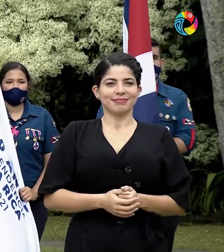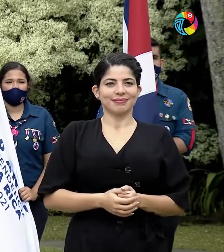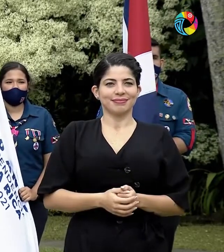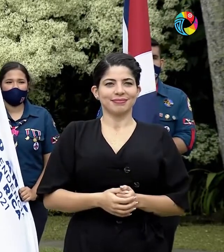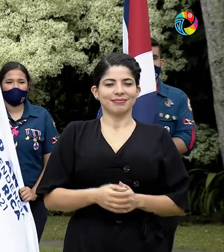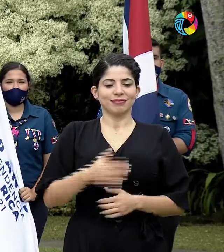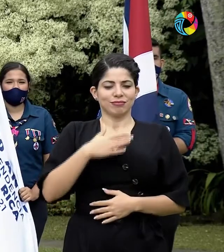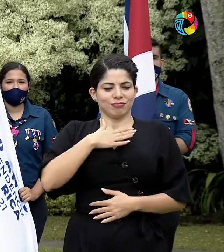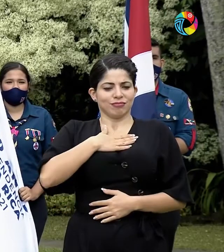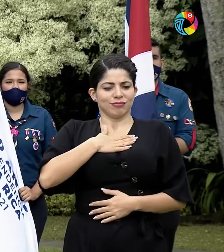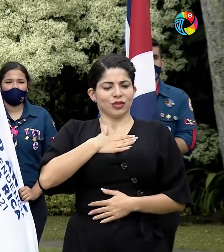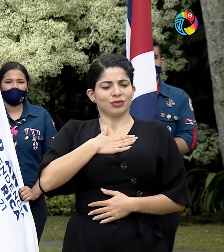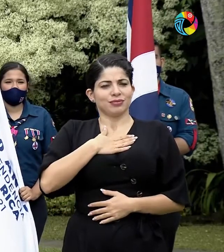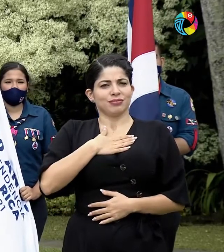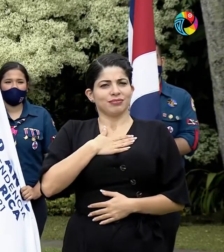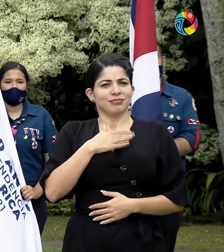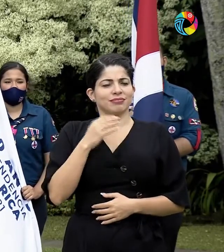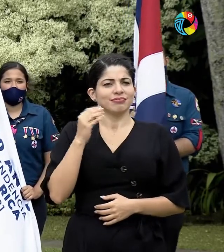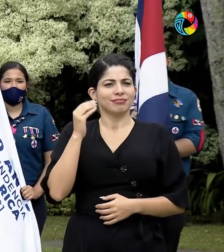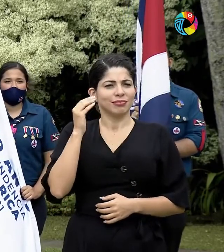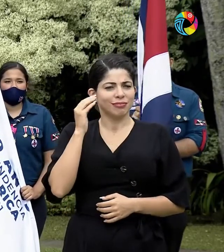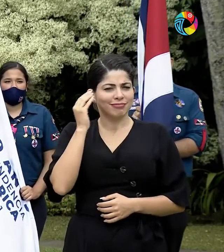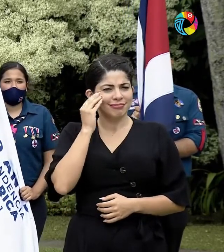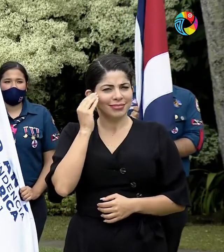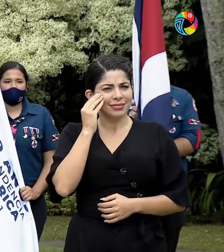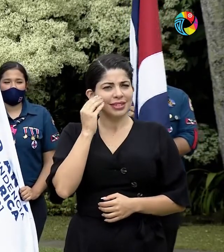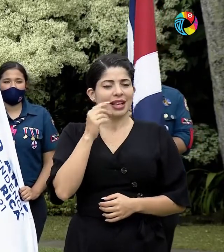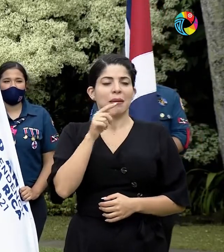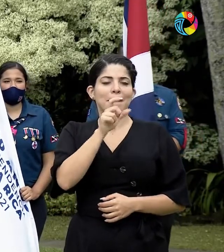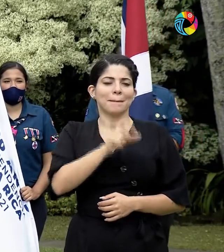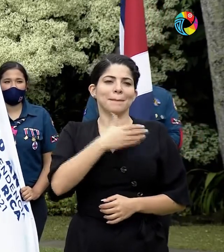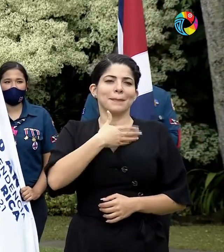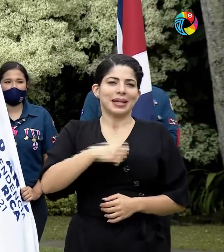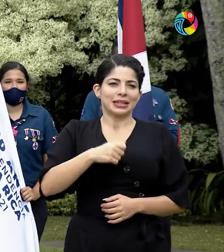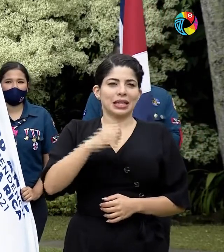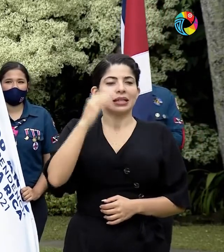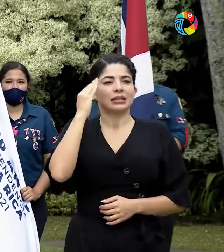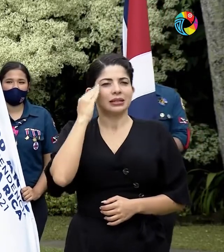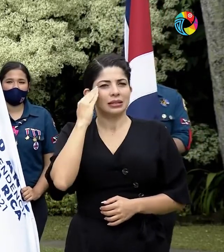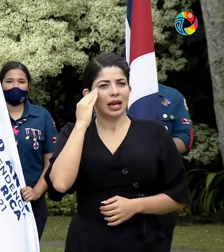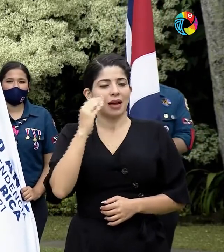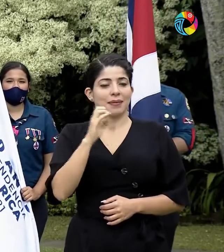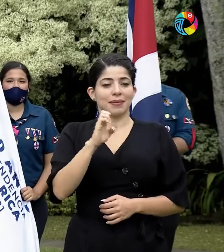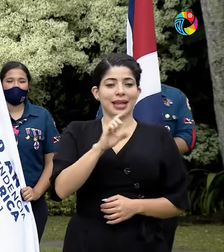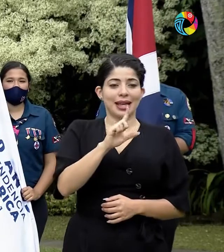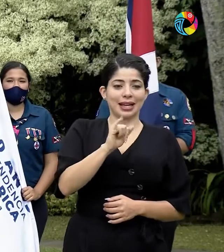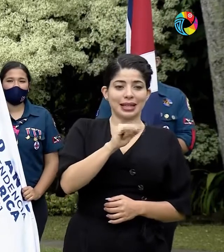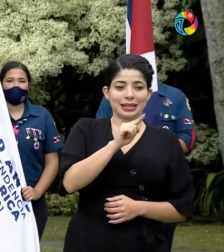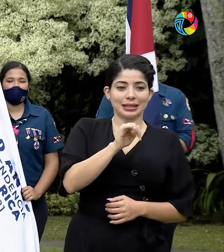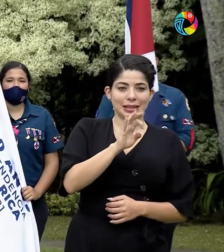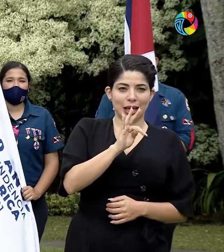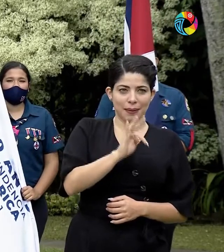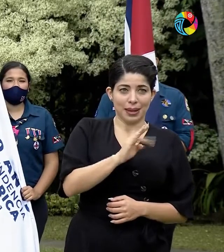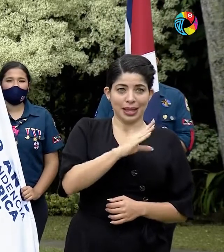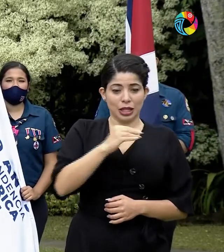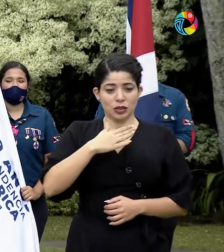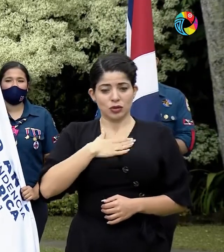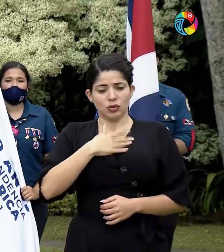Conocedor de la entrañable amistad de doña Elizabeth y